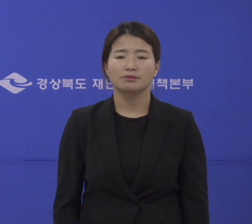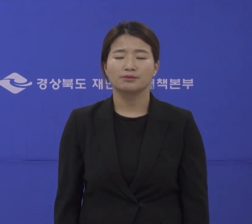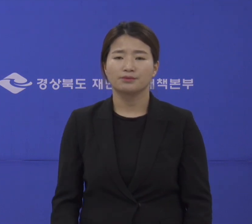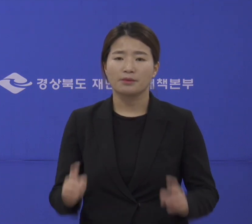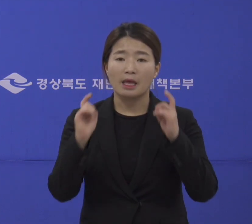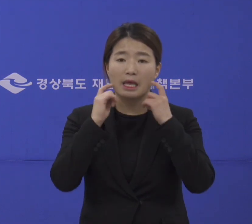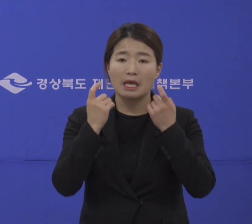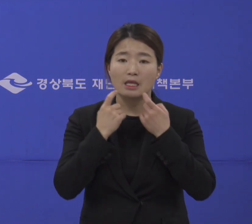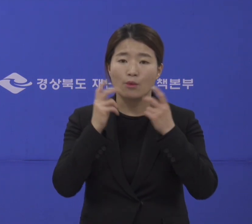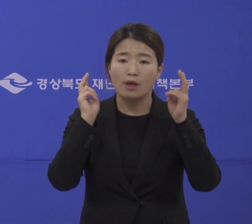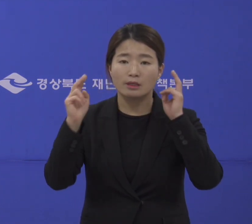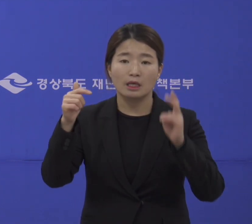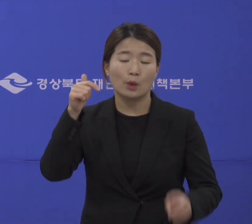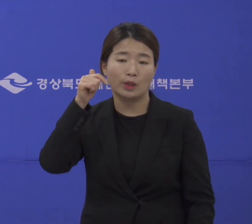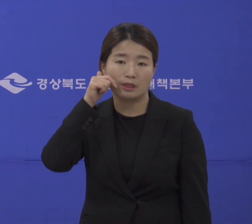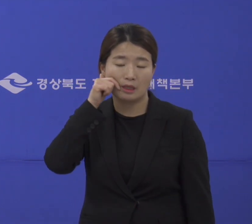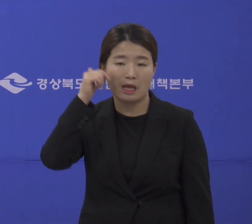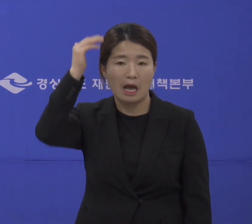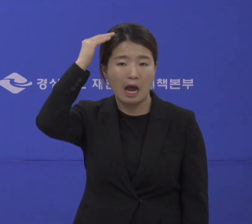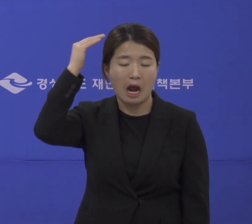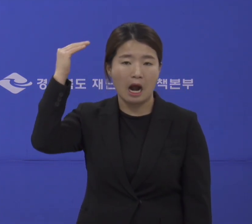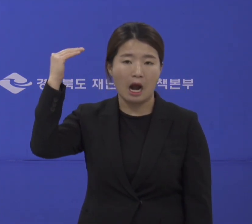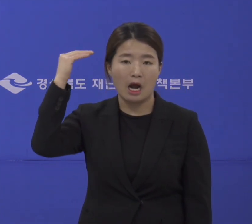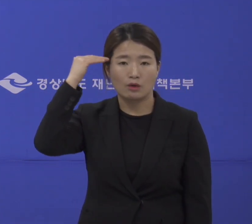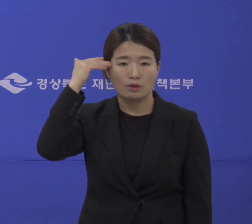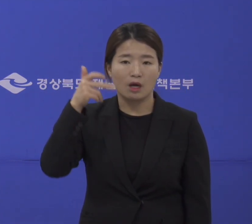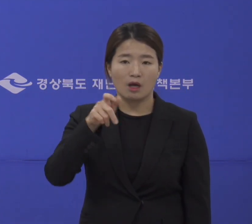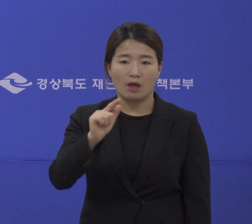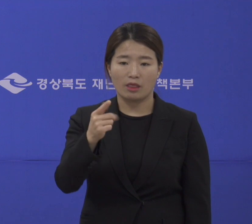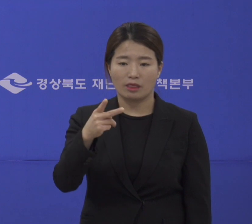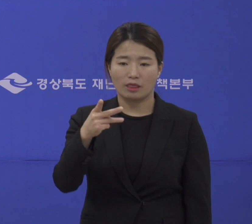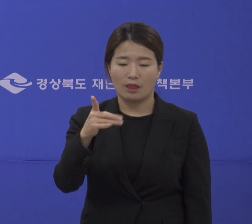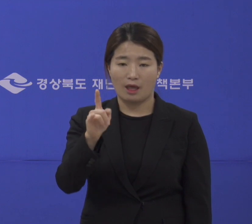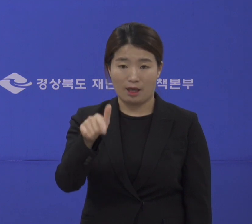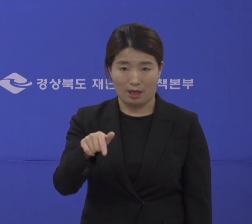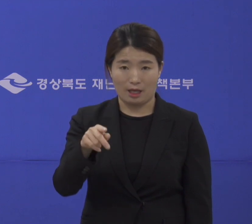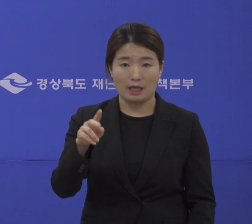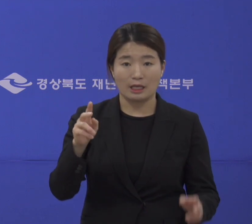민간 콜센터는 한국 컨택